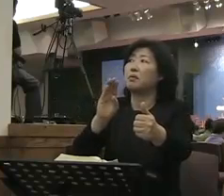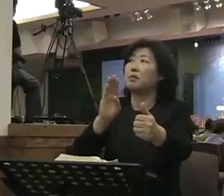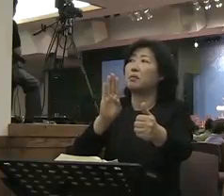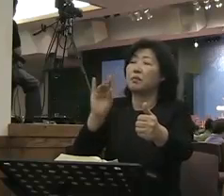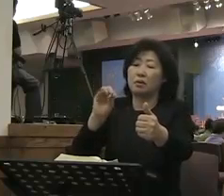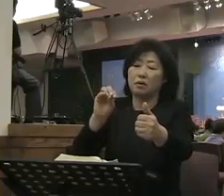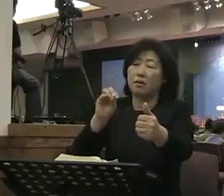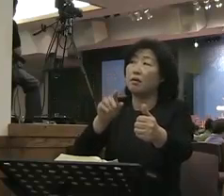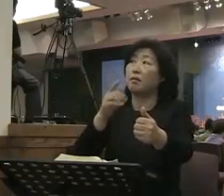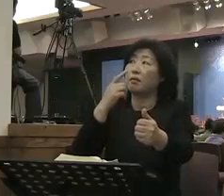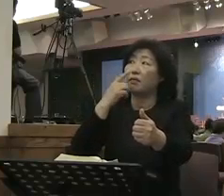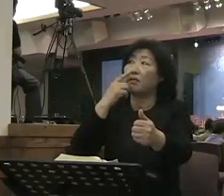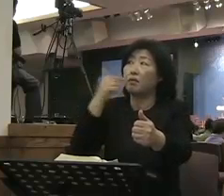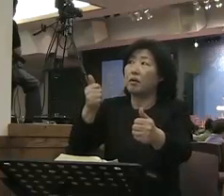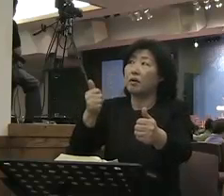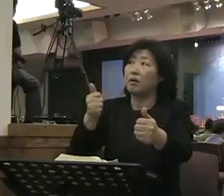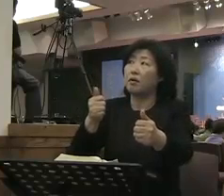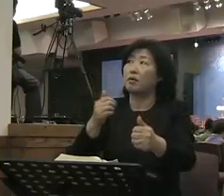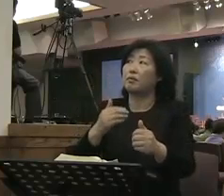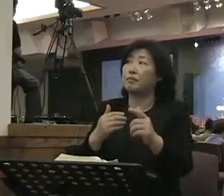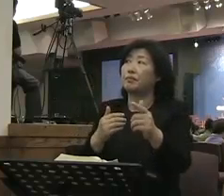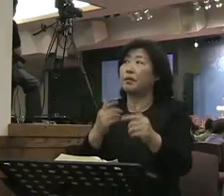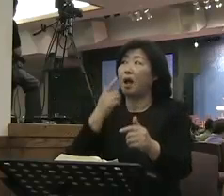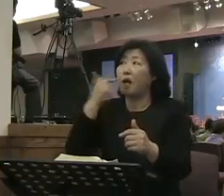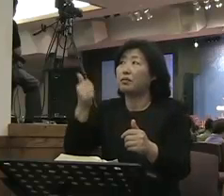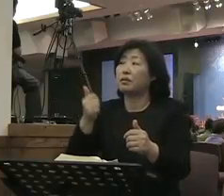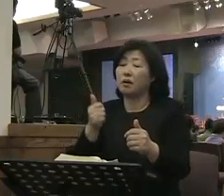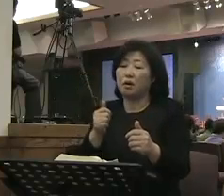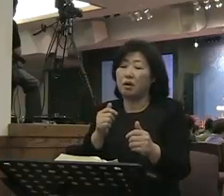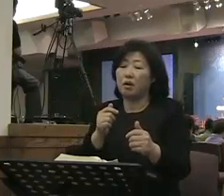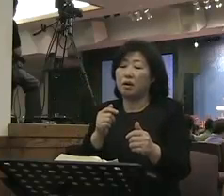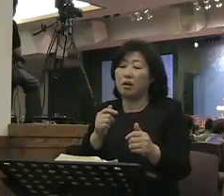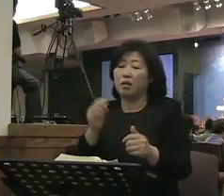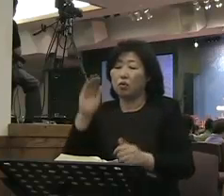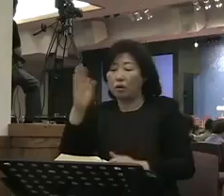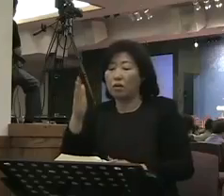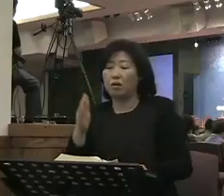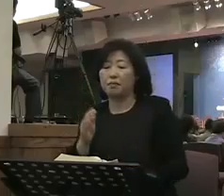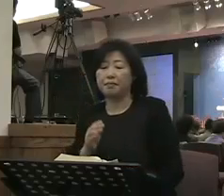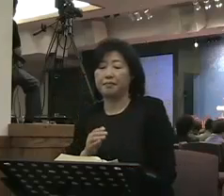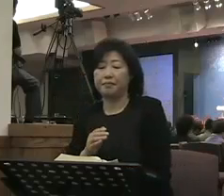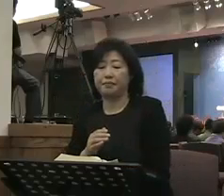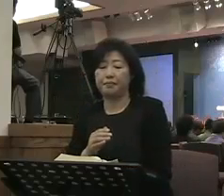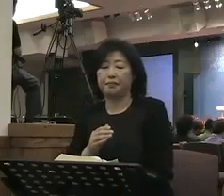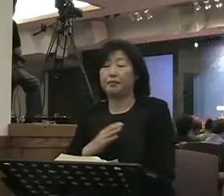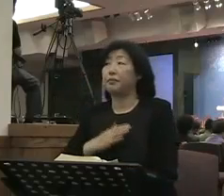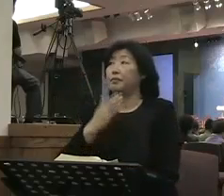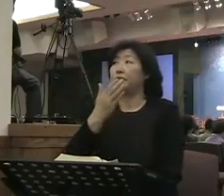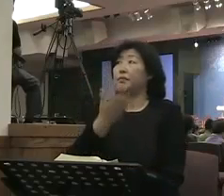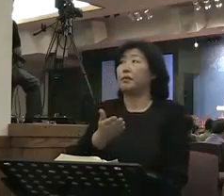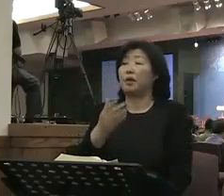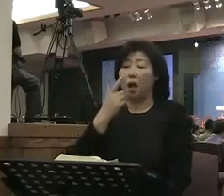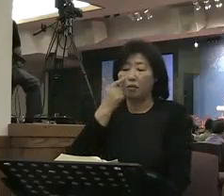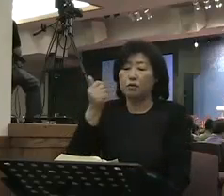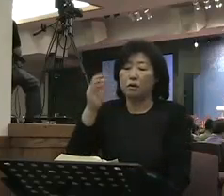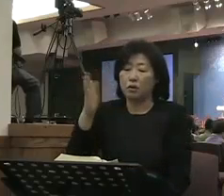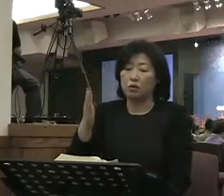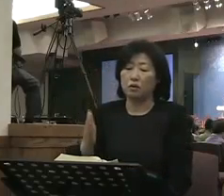father. 내가 너의 아버지가 되겠노라. 내가 너의 아버지가